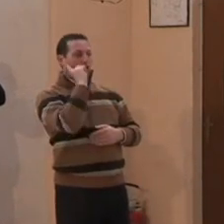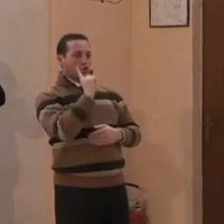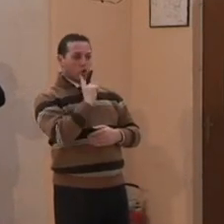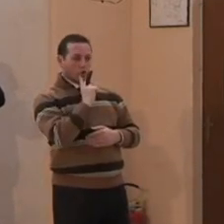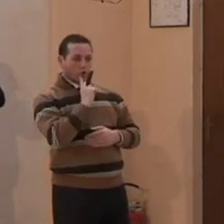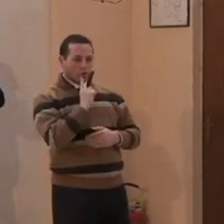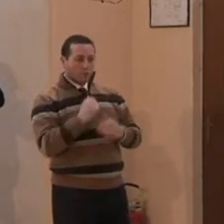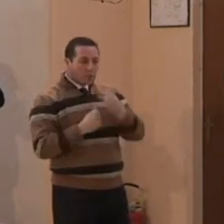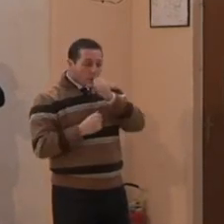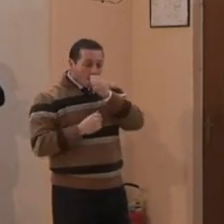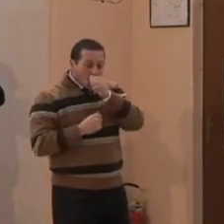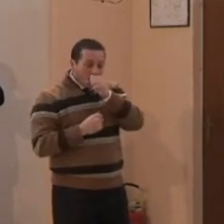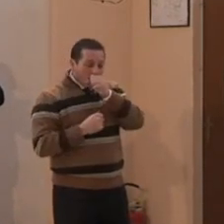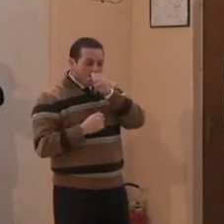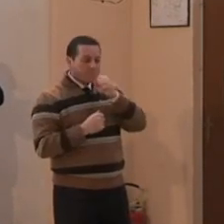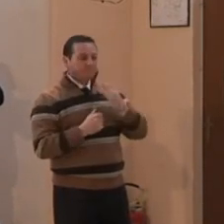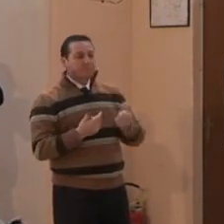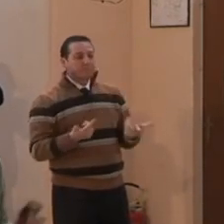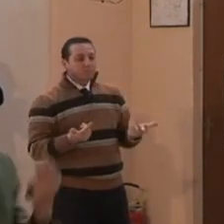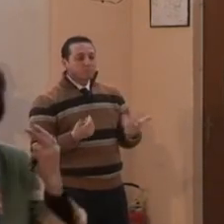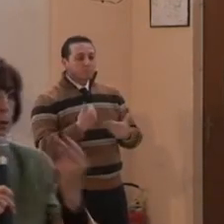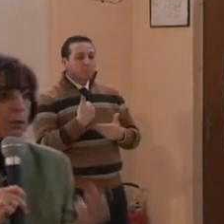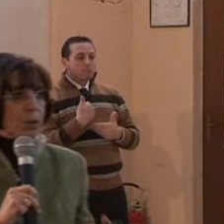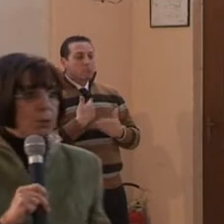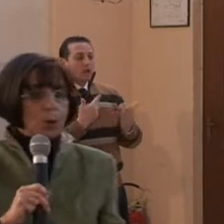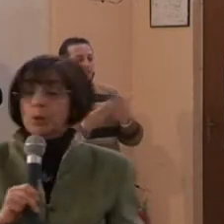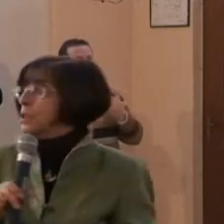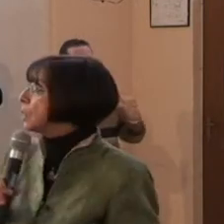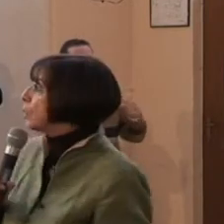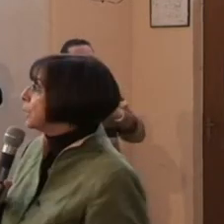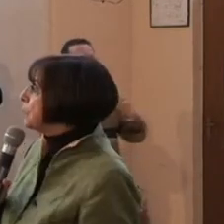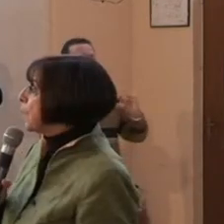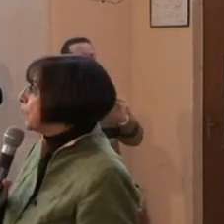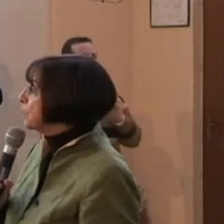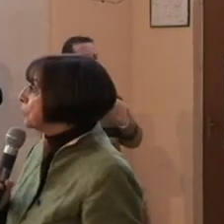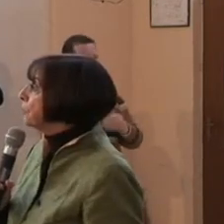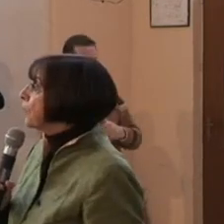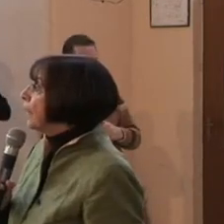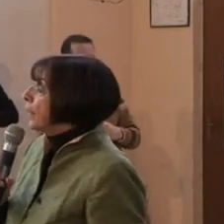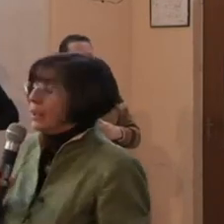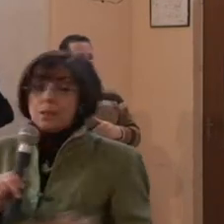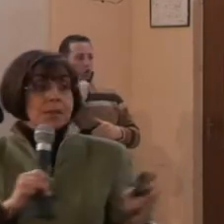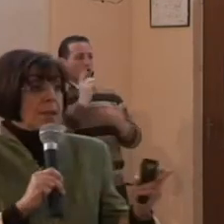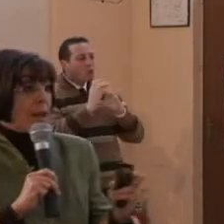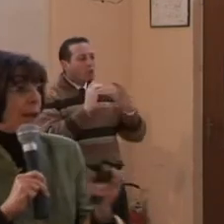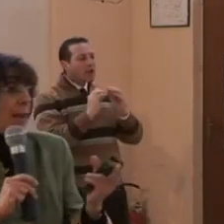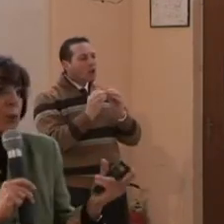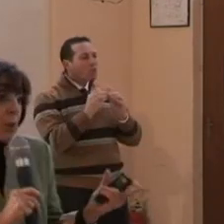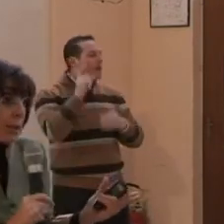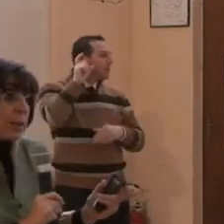un ragazzo della mia classe, che sia portatore di prognosi o di impianto.